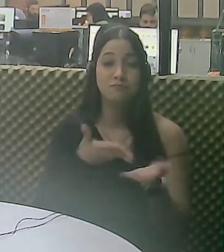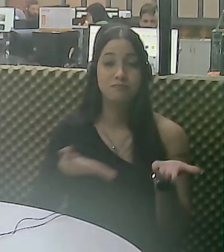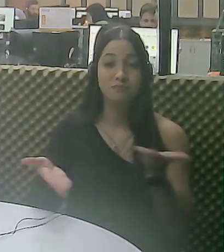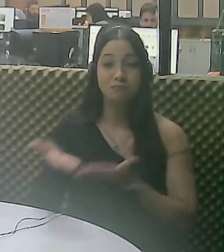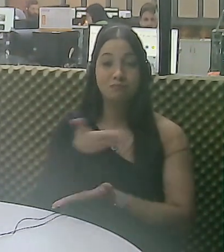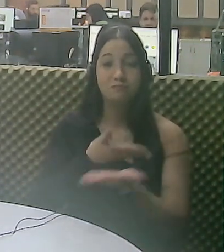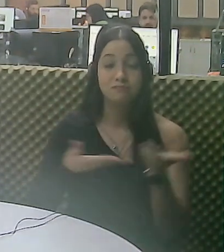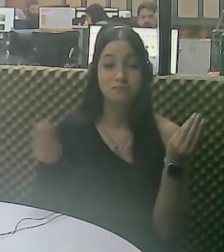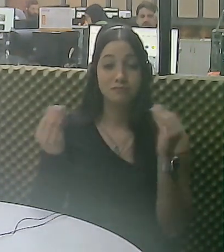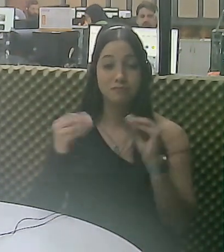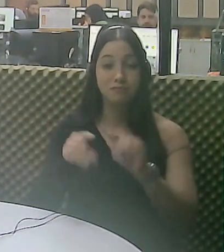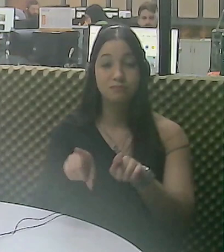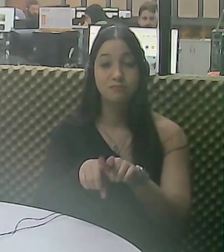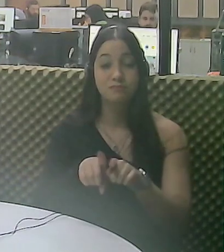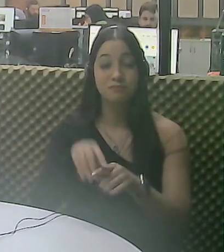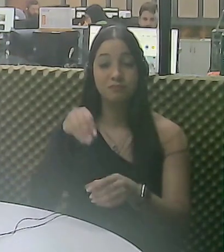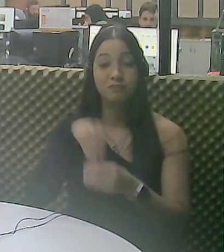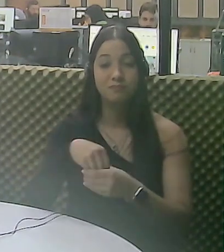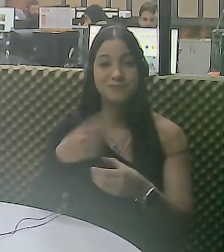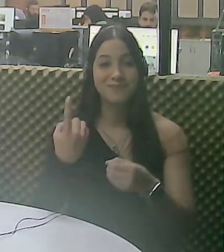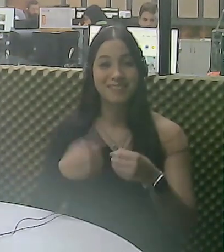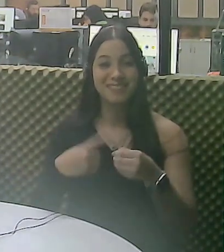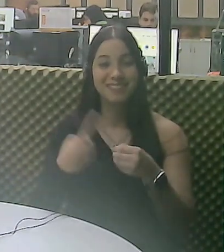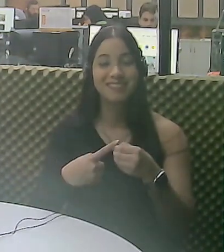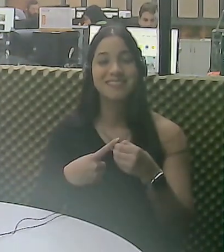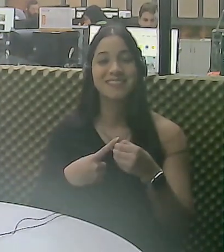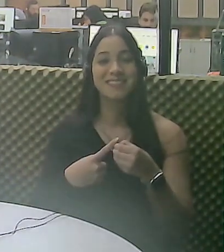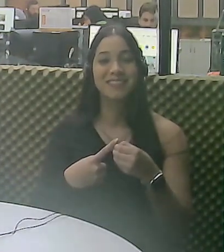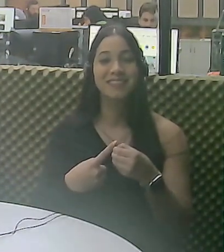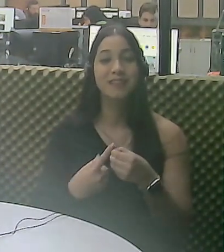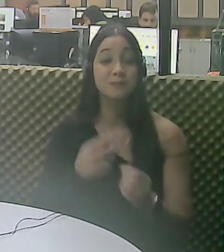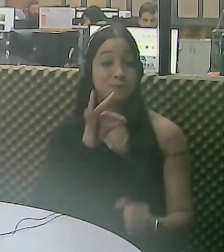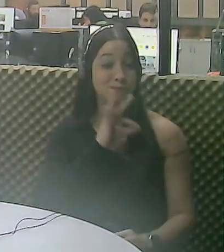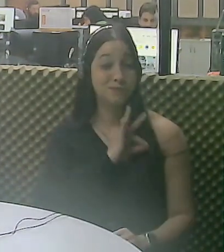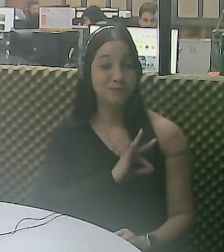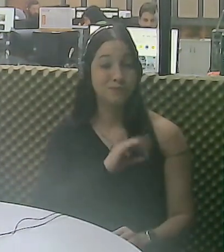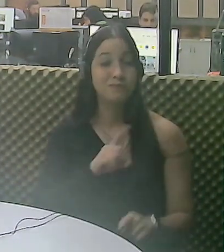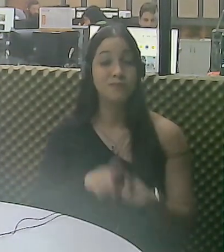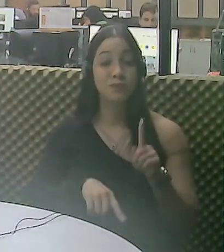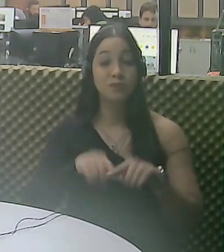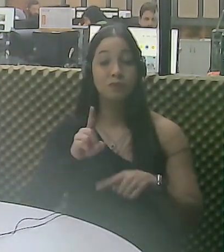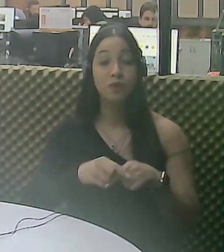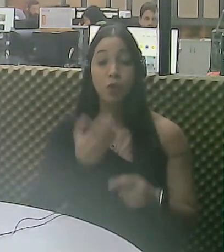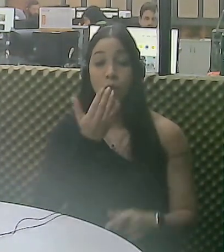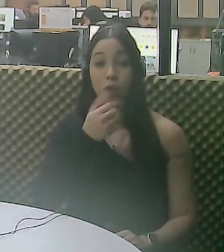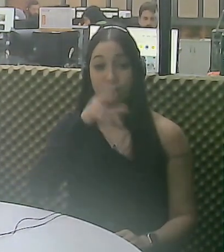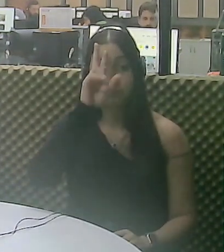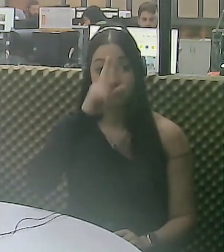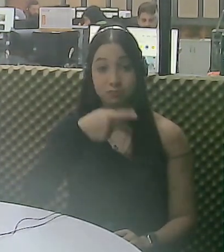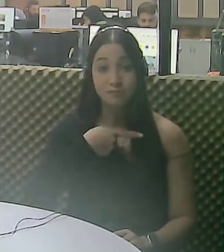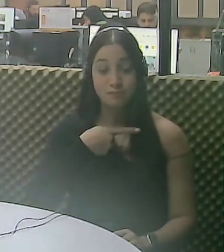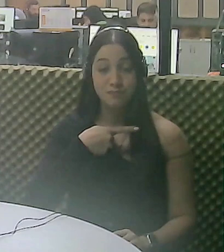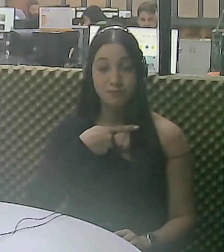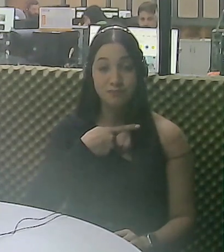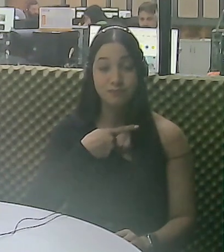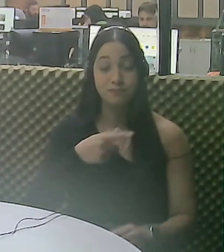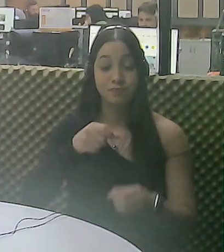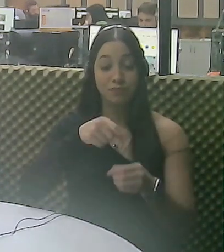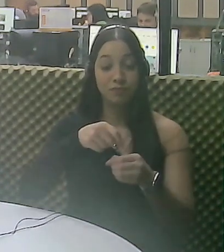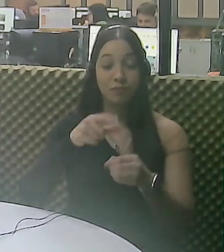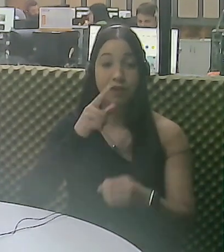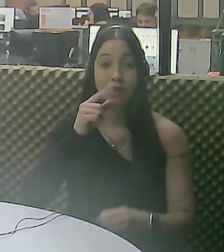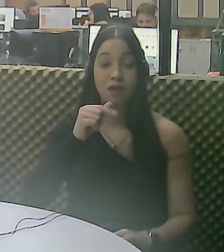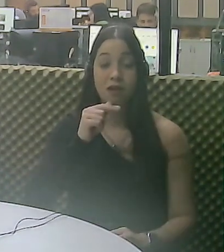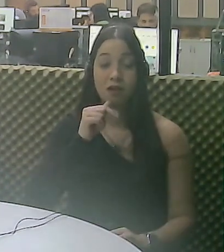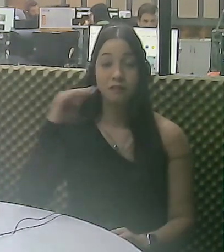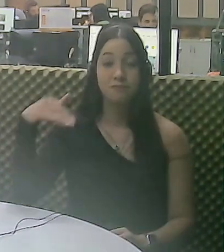pode ser aplicada também em ambientes urbanos, podendo gerar renda e produtos para consumo próprio. A aquaponia é uma técnica